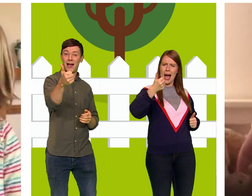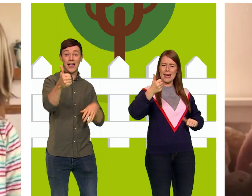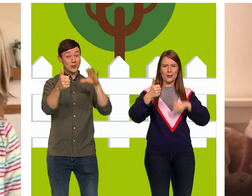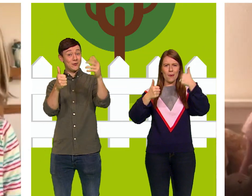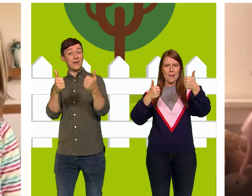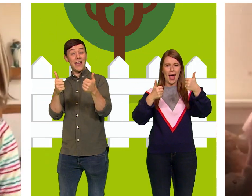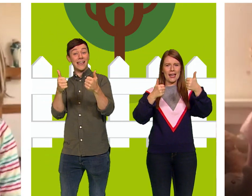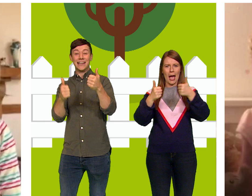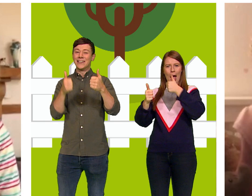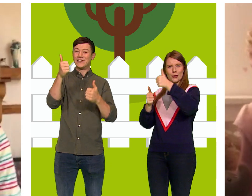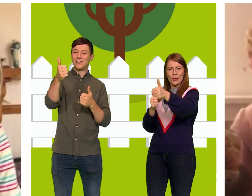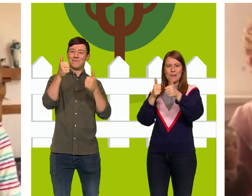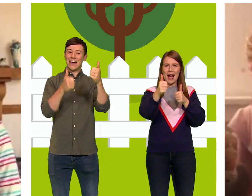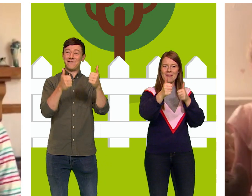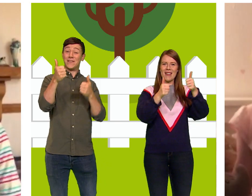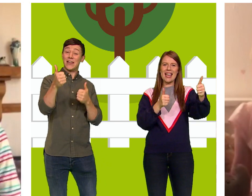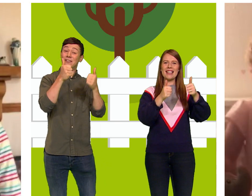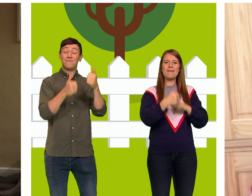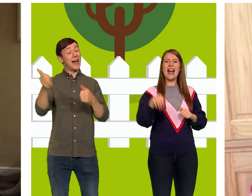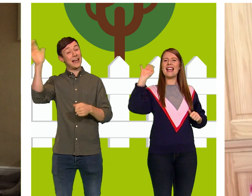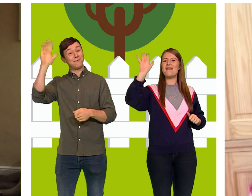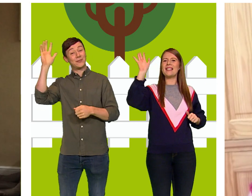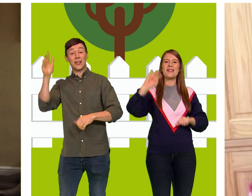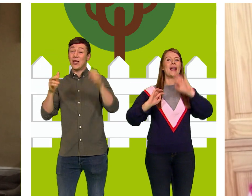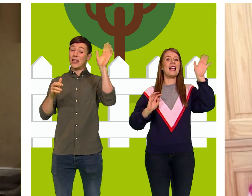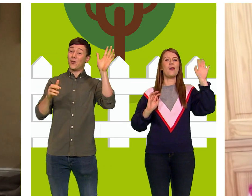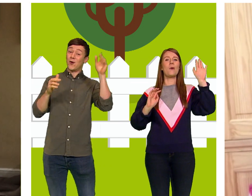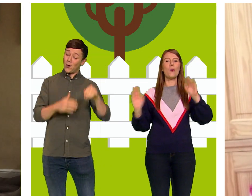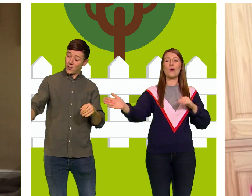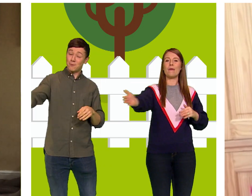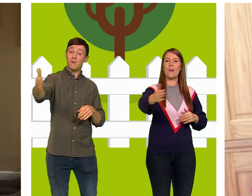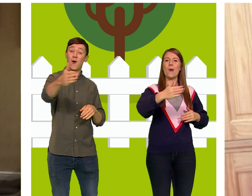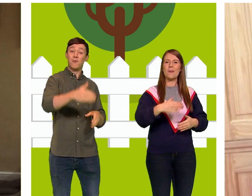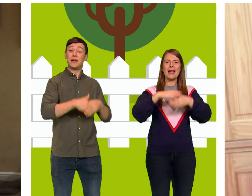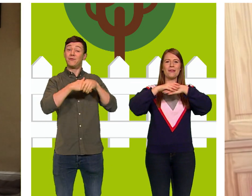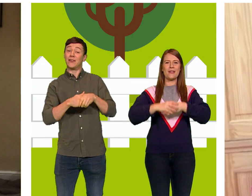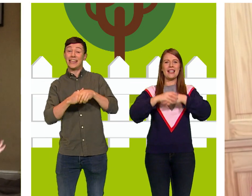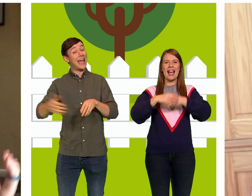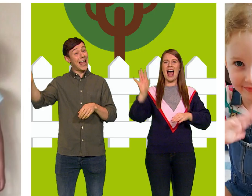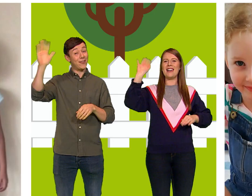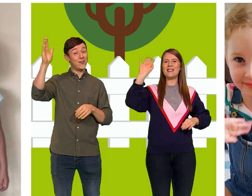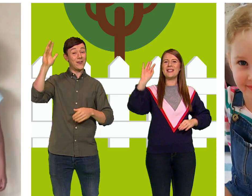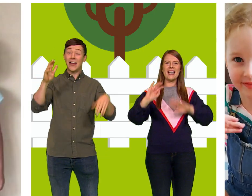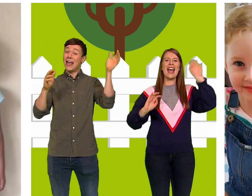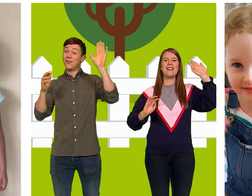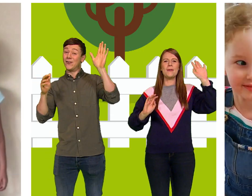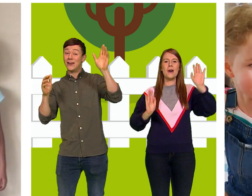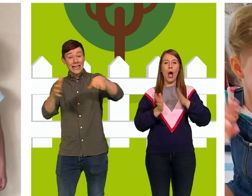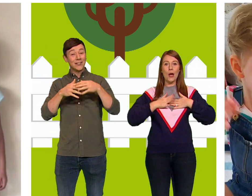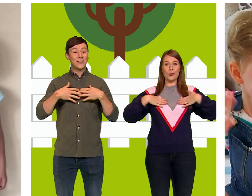Siwmai, siwmai, siwmai mynd, mae'n amser deud helo wrth bob un ffrind. Helo, helo, shwt